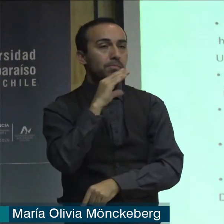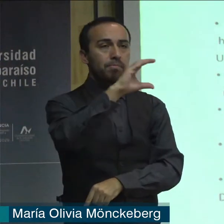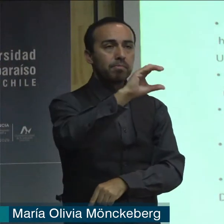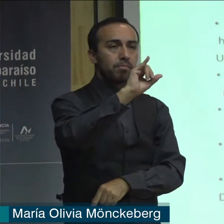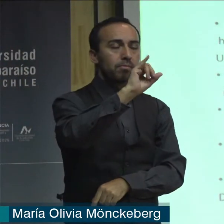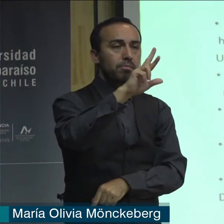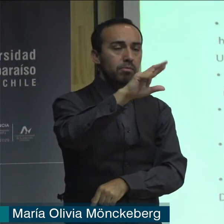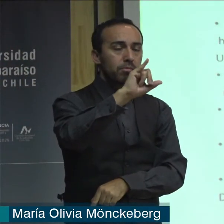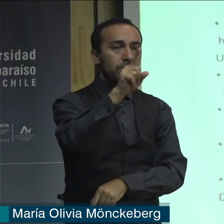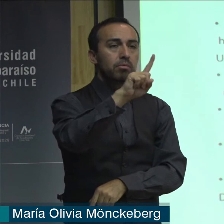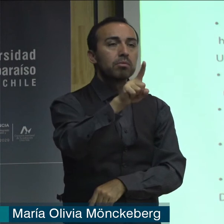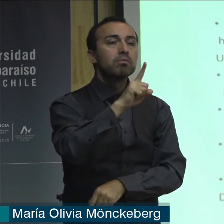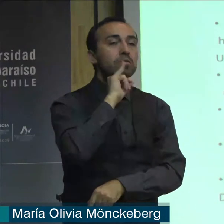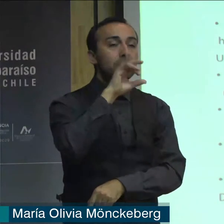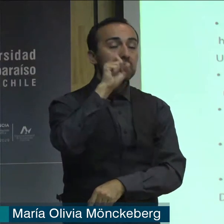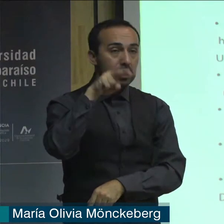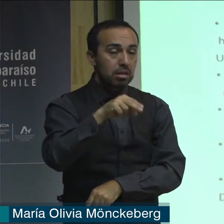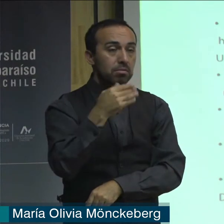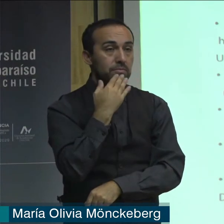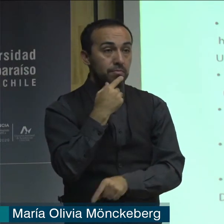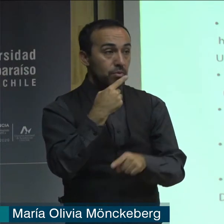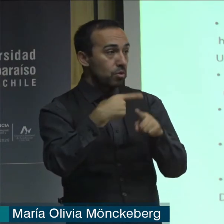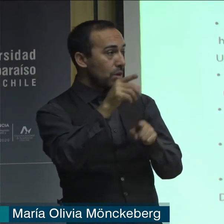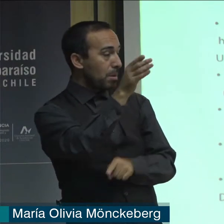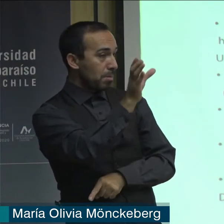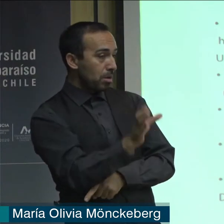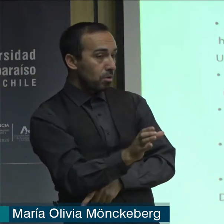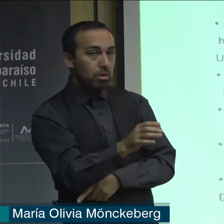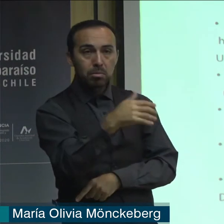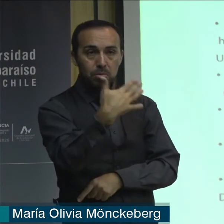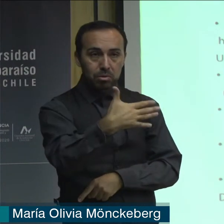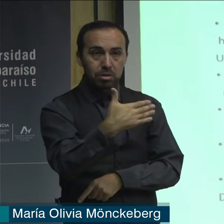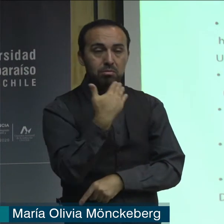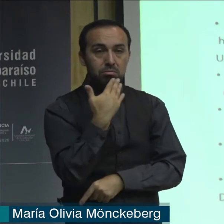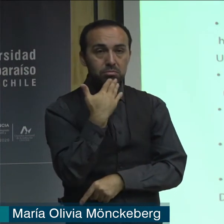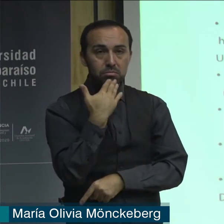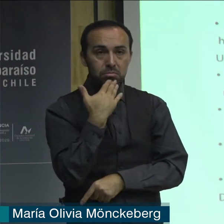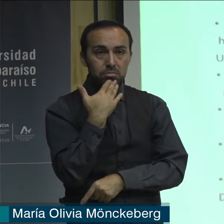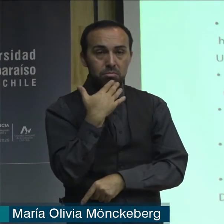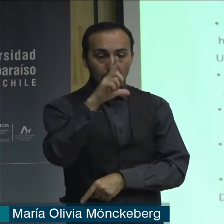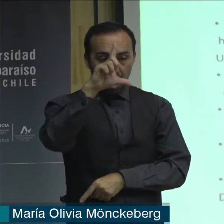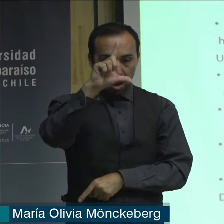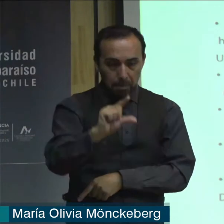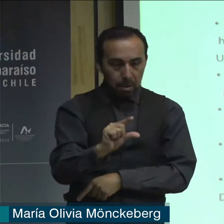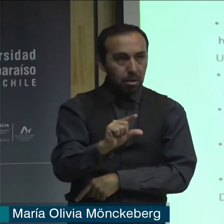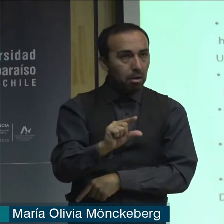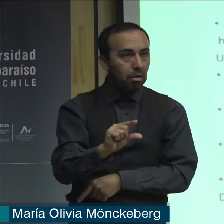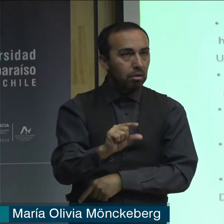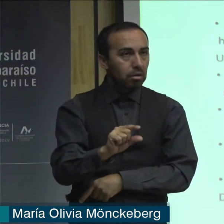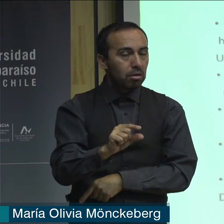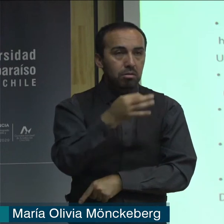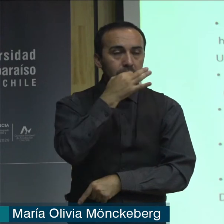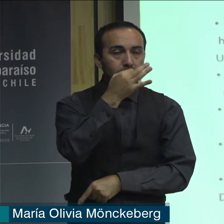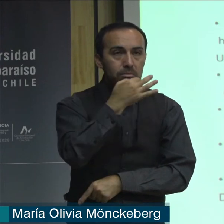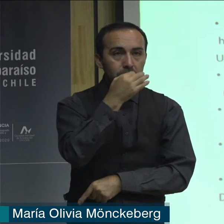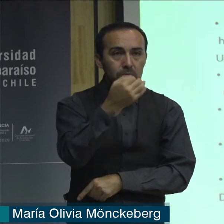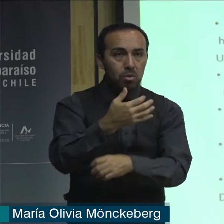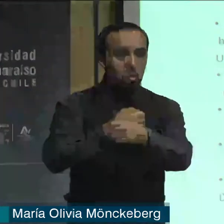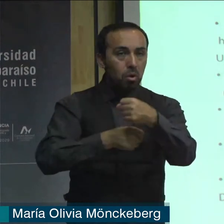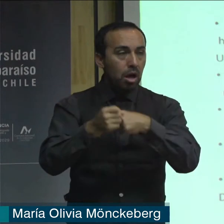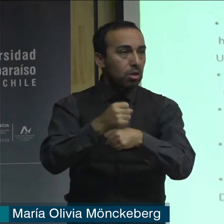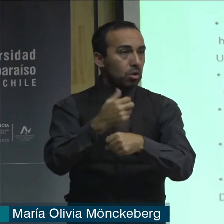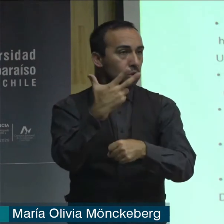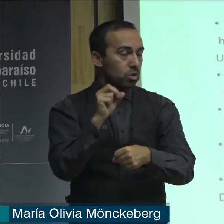personaje importante que era menor que los que mencionaba los 80 pero sí empieza a ser jefe